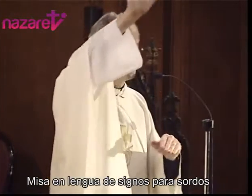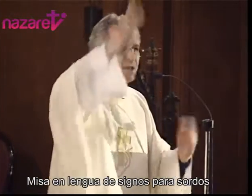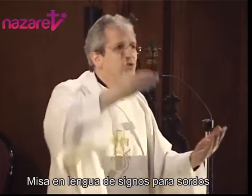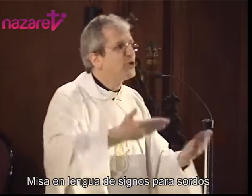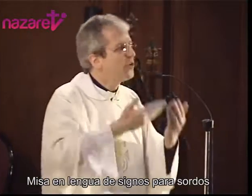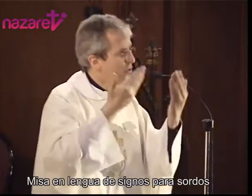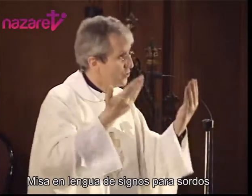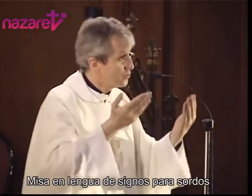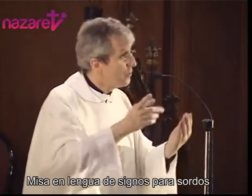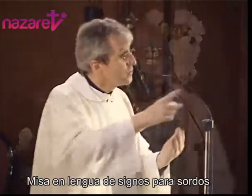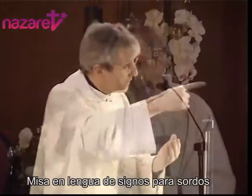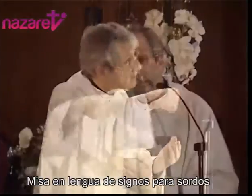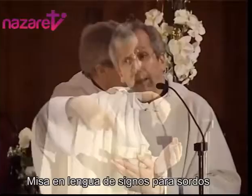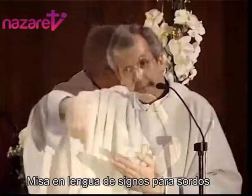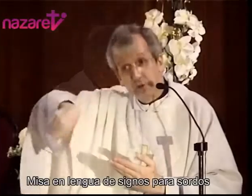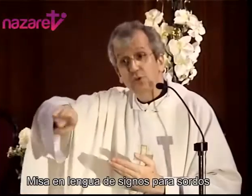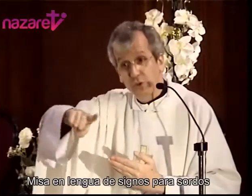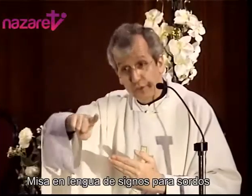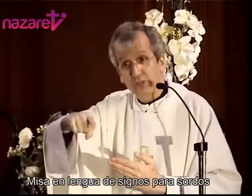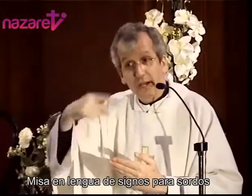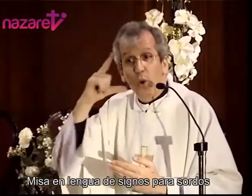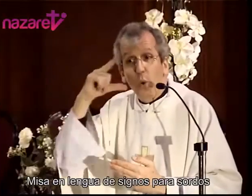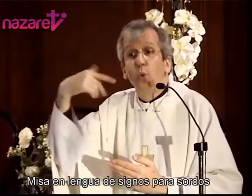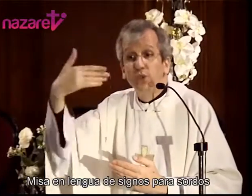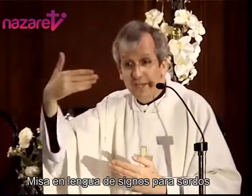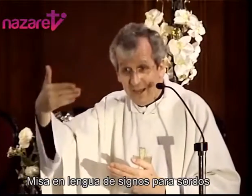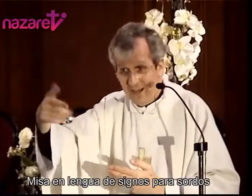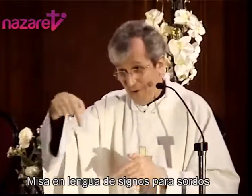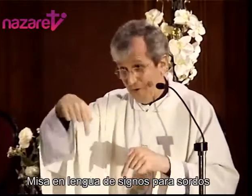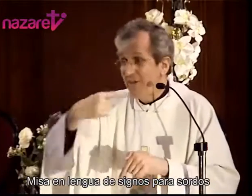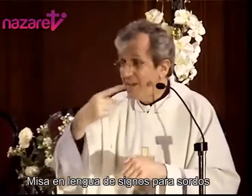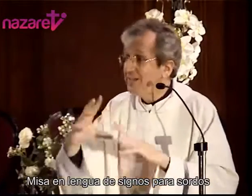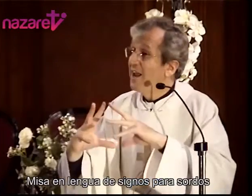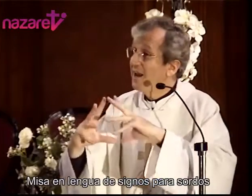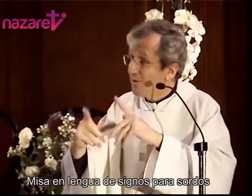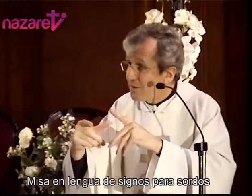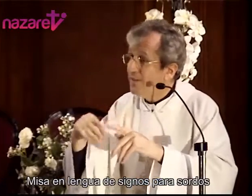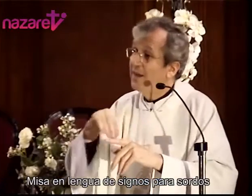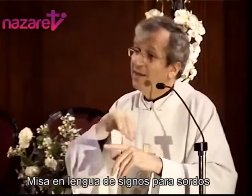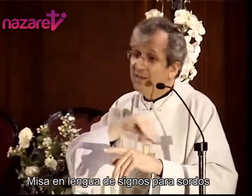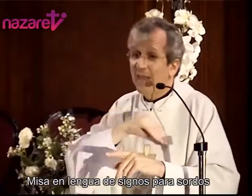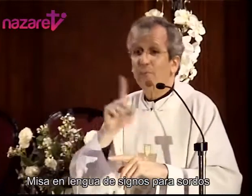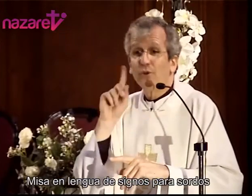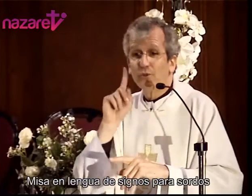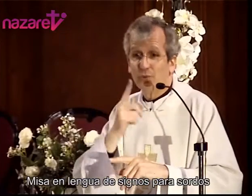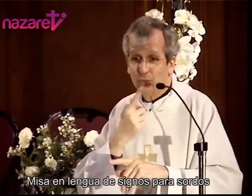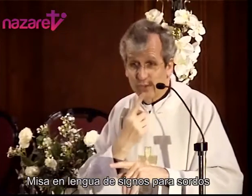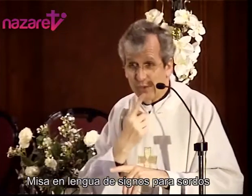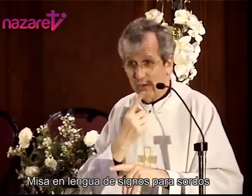cielos glorioso. También nosotros, un día, hoy decíais la noticia de que ha muerto un sordo,